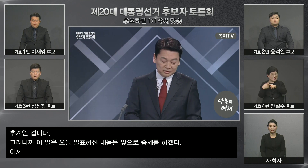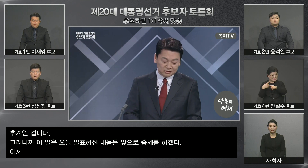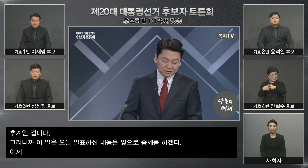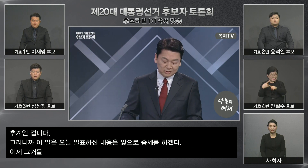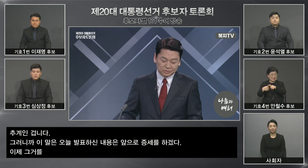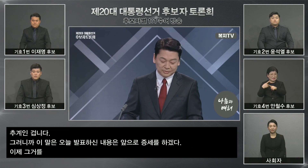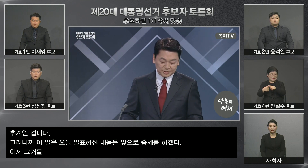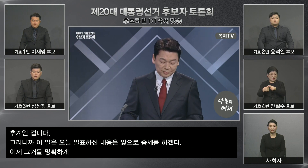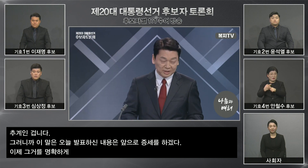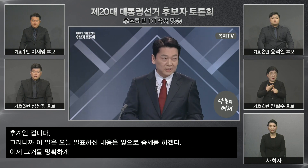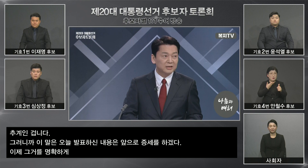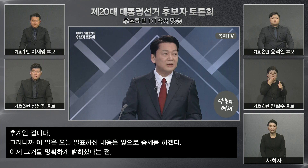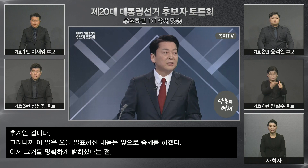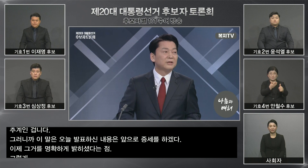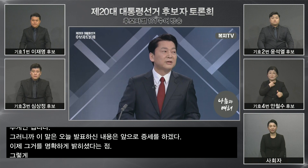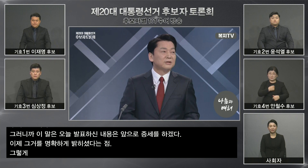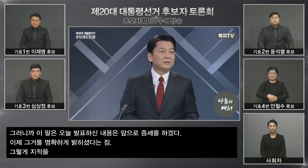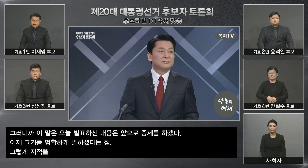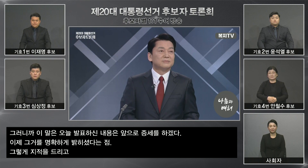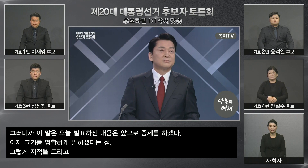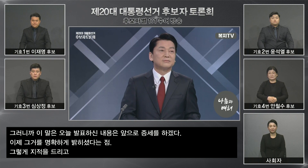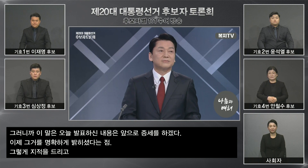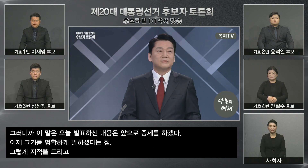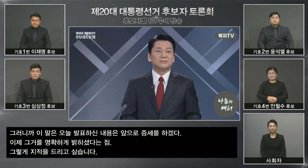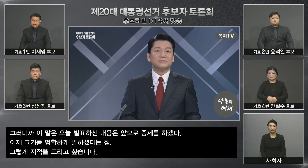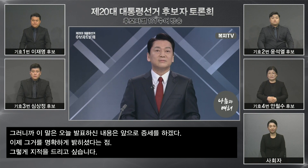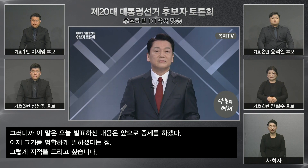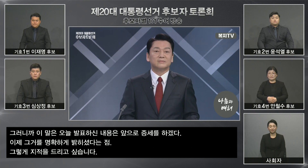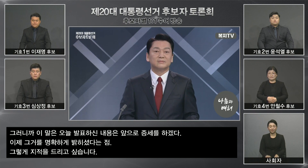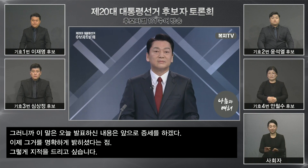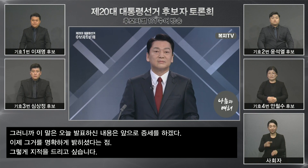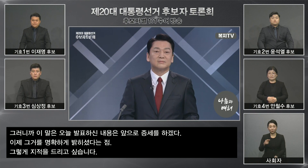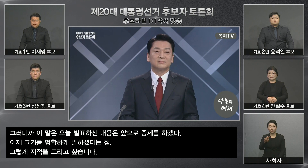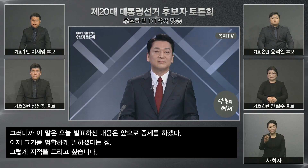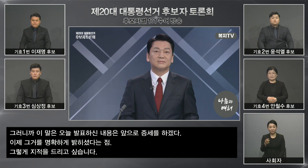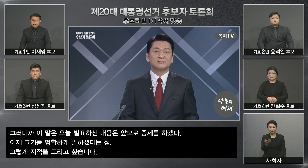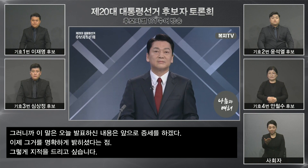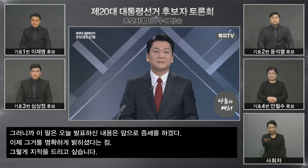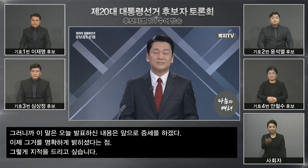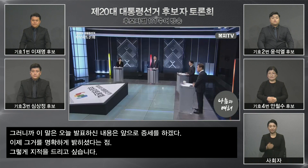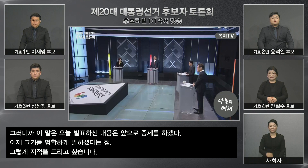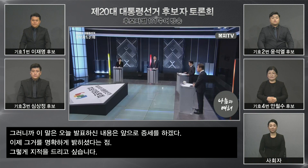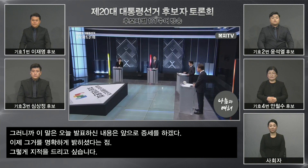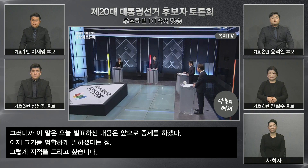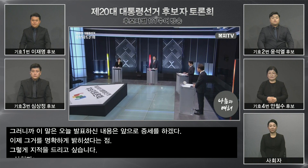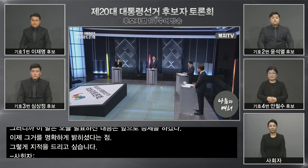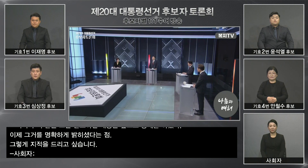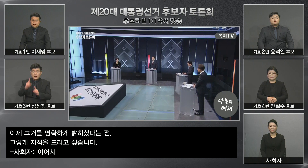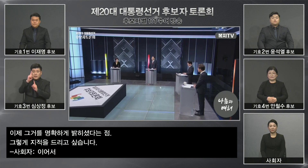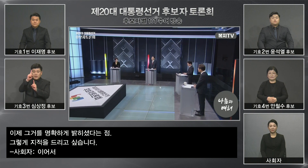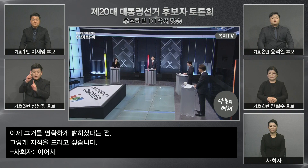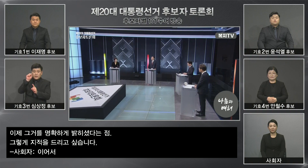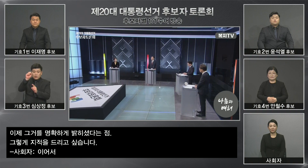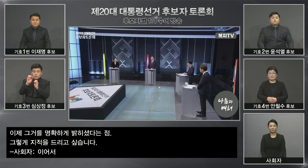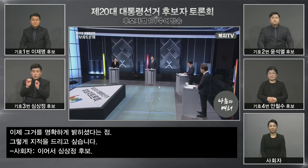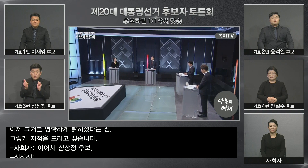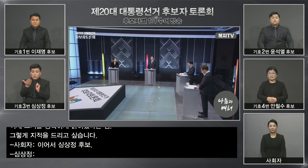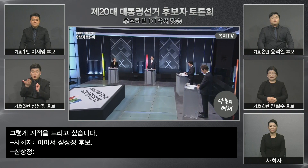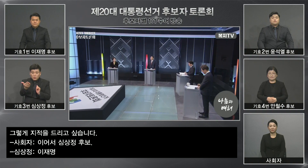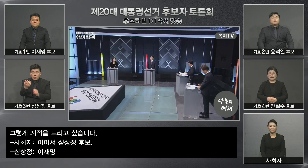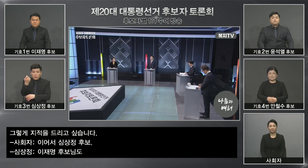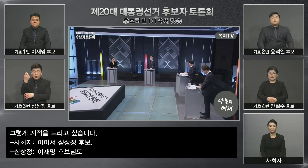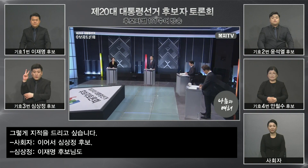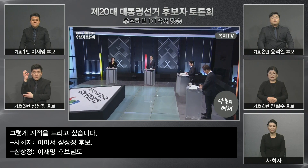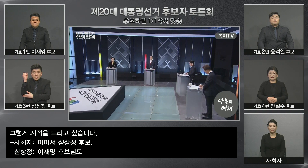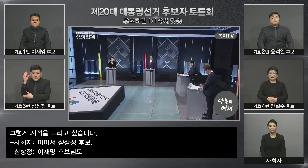그렇게 지적을 드리고 싶습니다. 네, 이어서 심상정 후보. 네, 이재명 후보님도 언론에